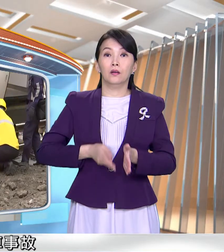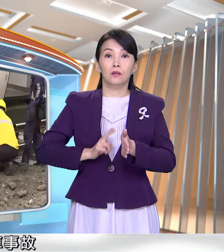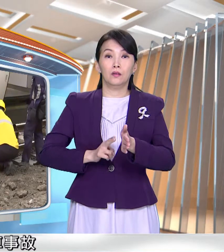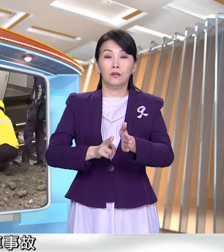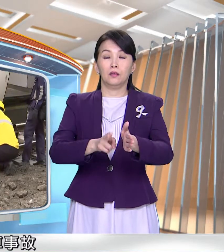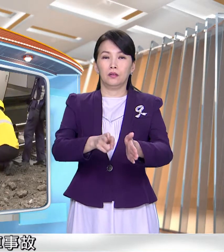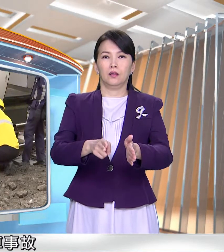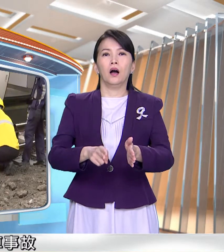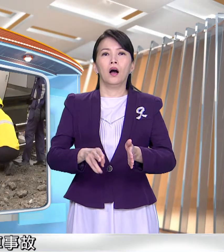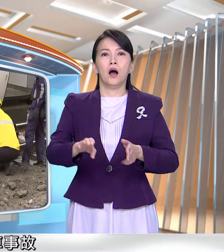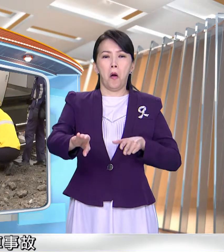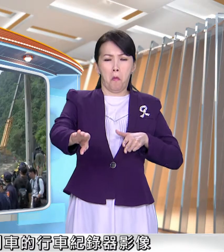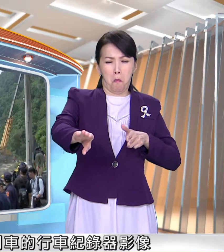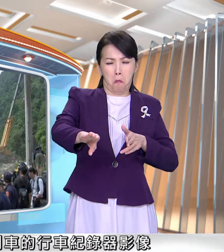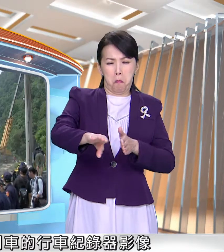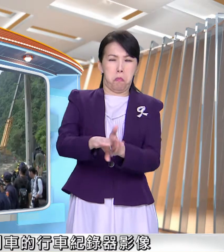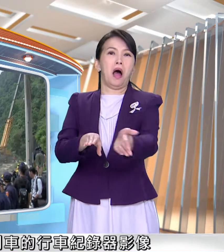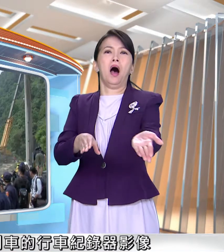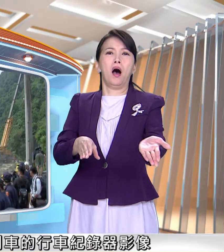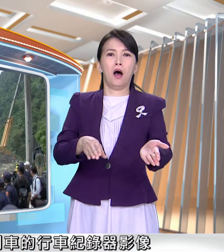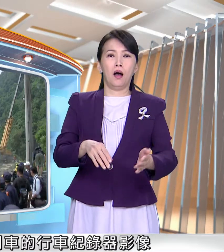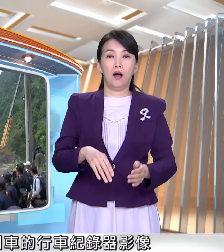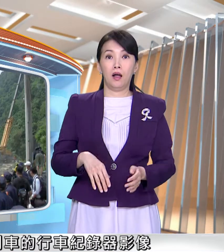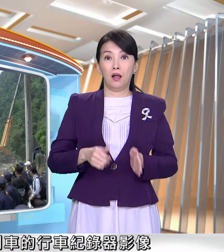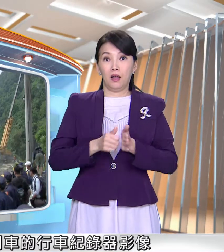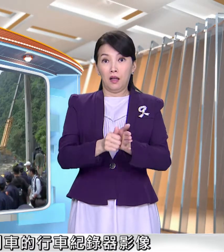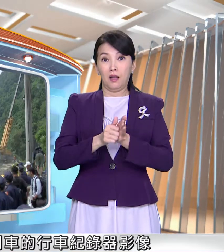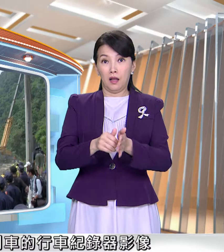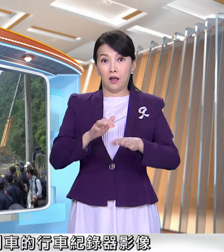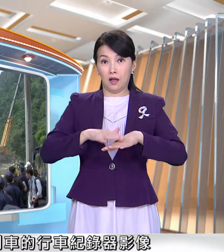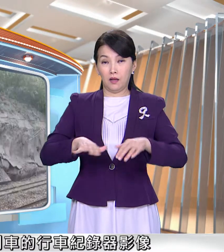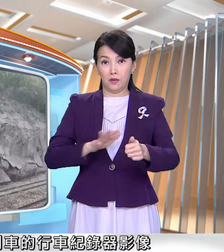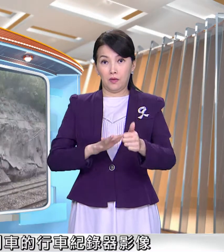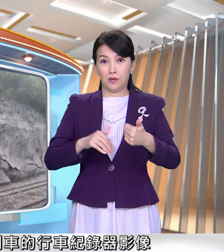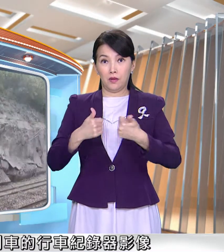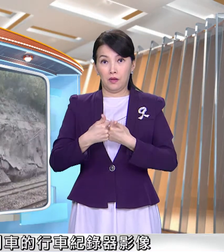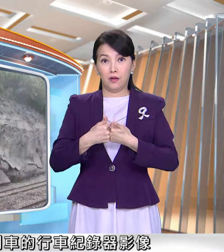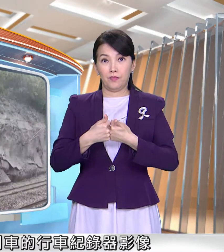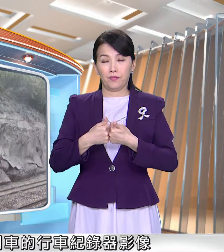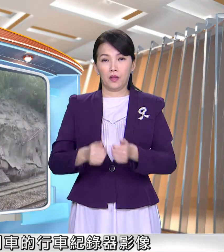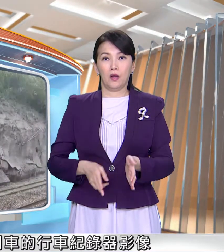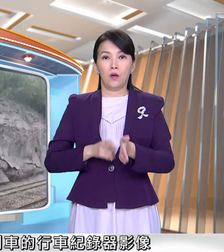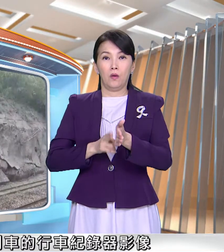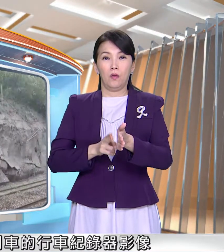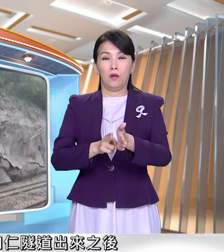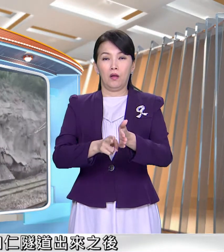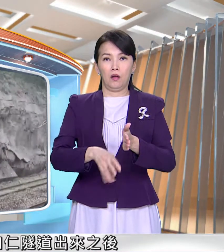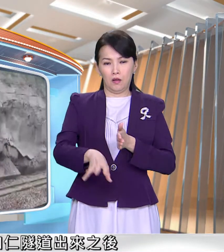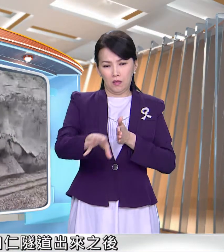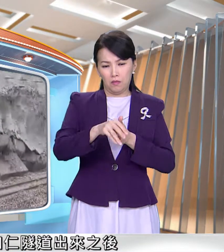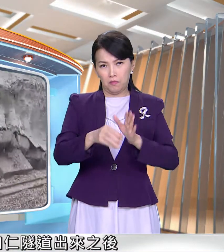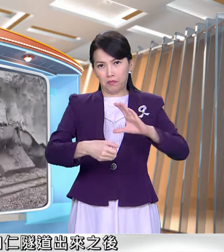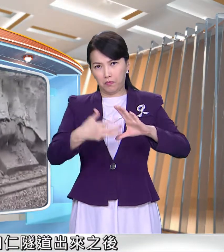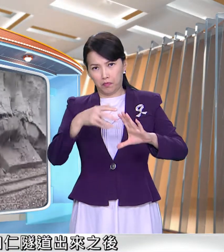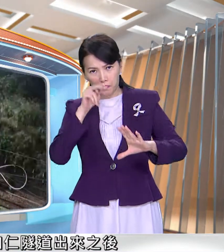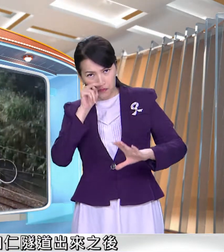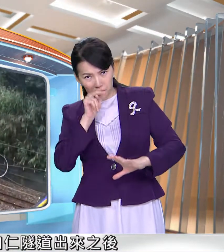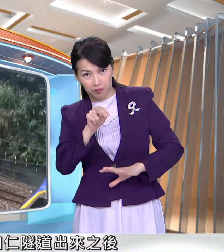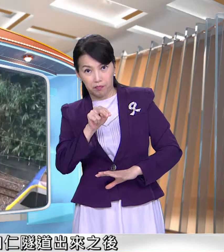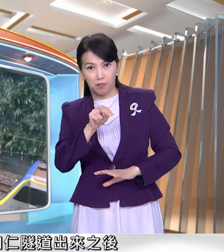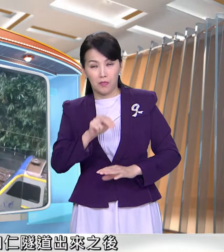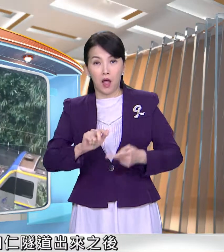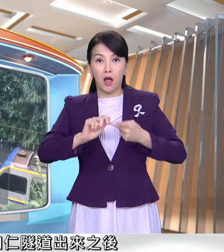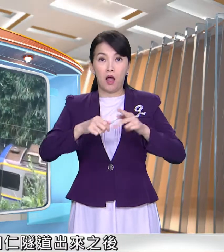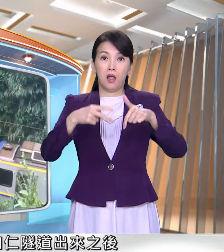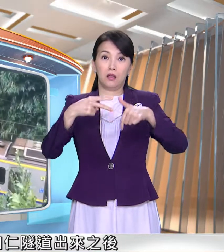泰鲁格号撞车事故，运安会取得列车的行车记录器影像，发现